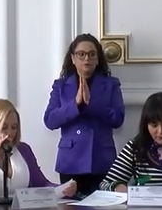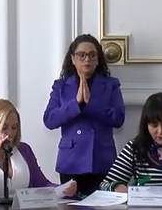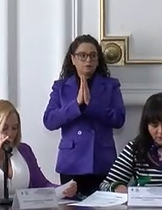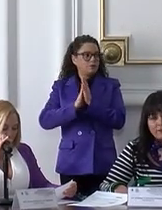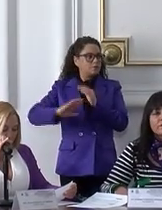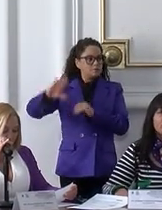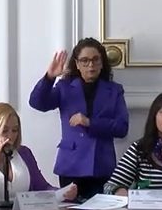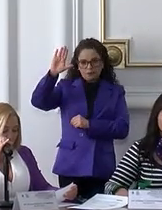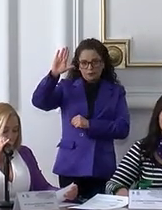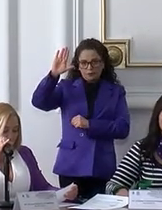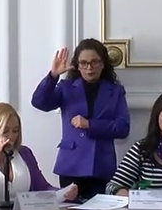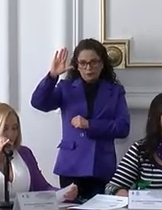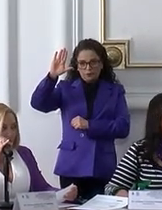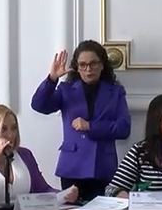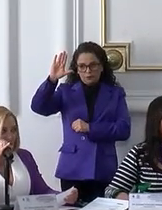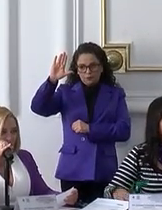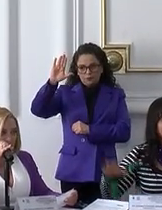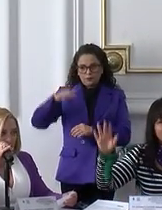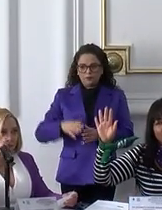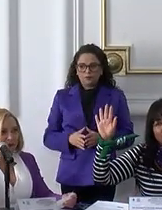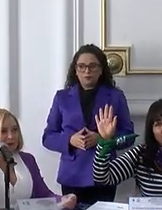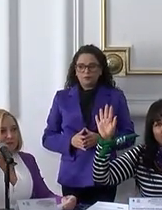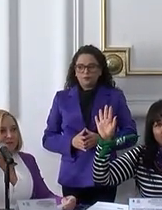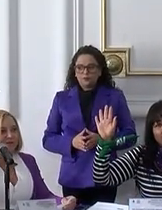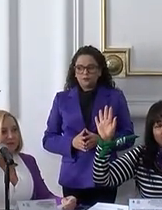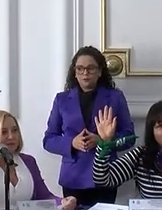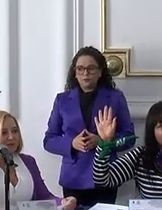manifestarlo levantando la mano.